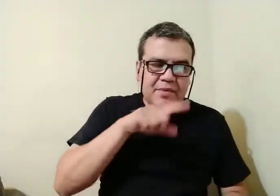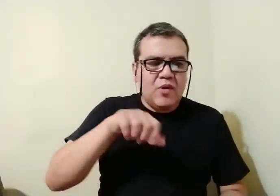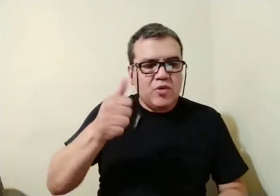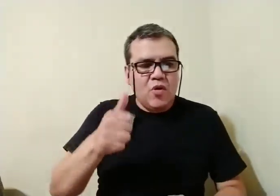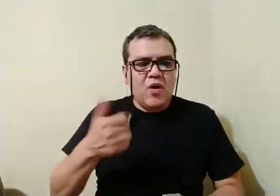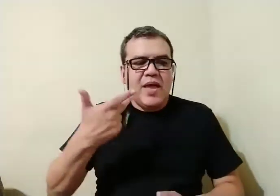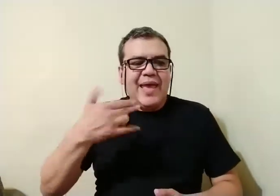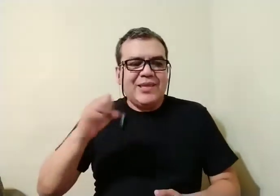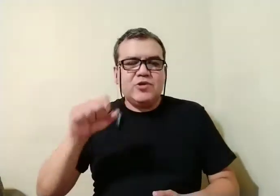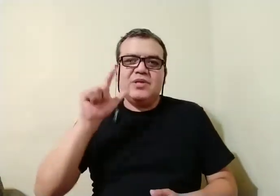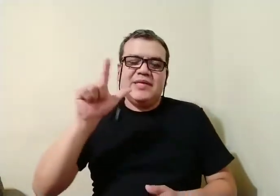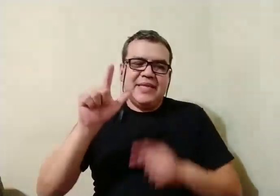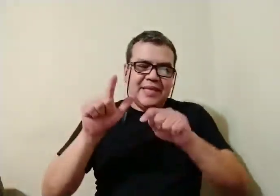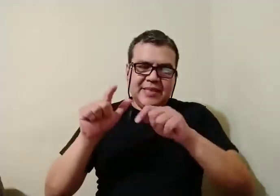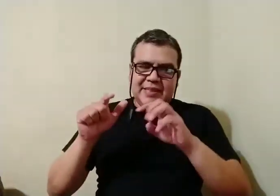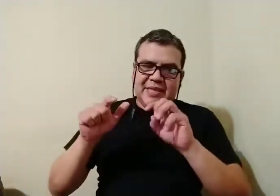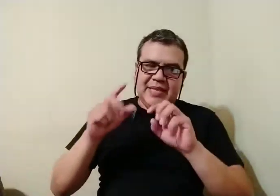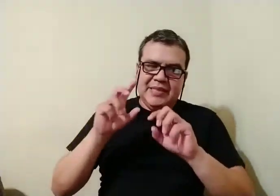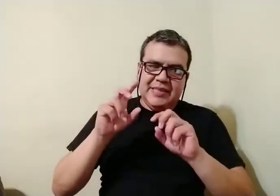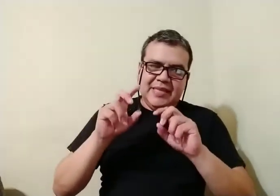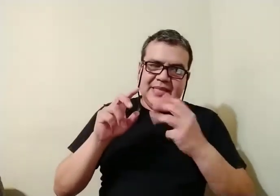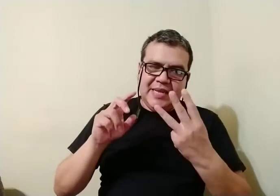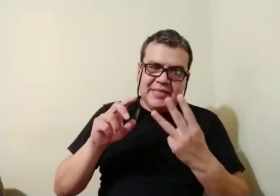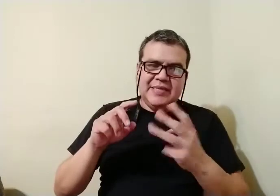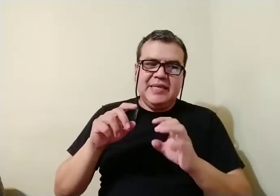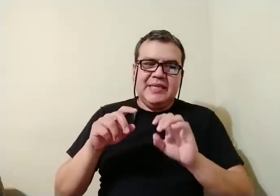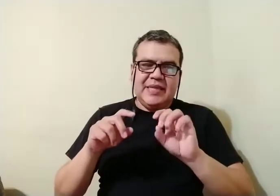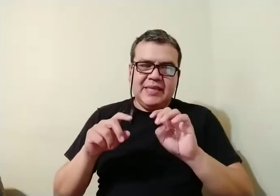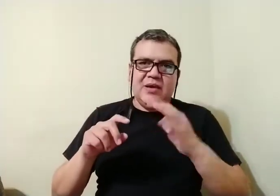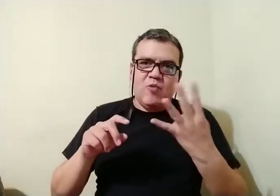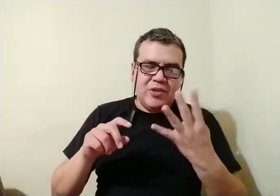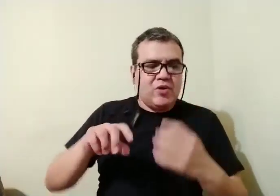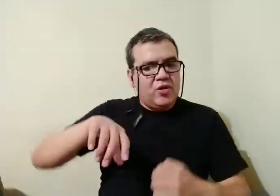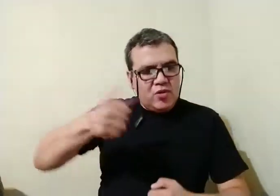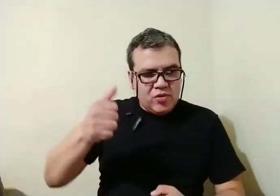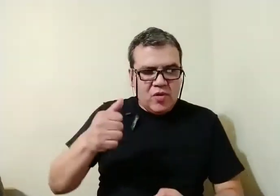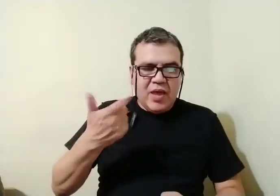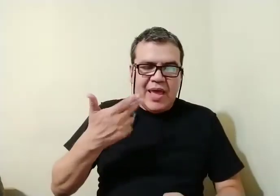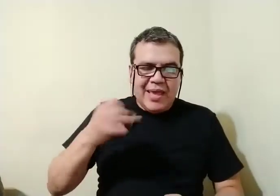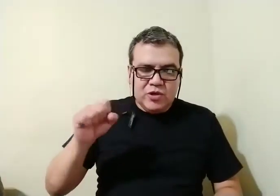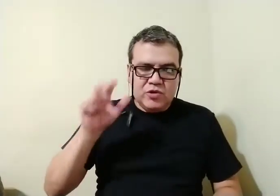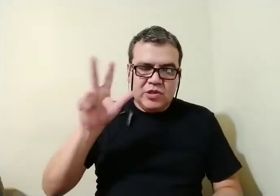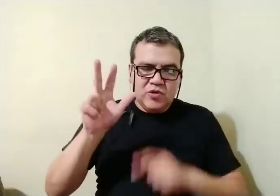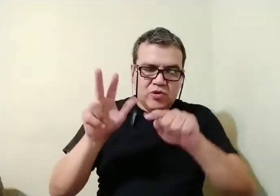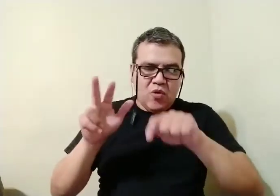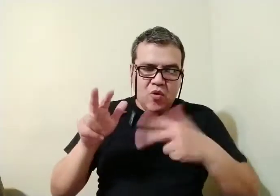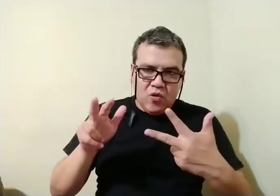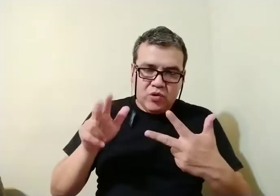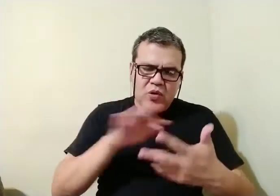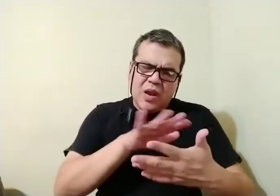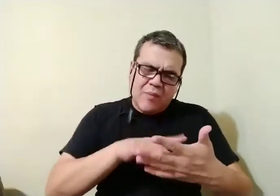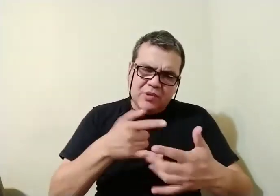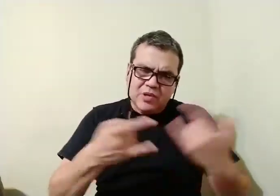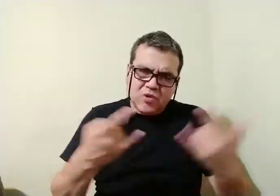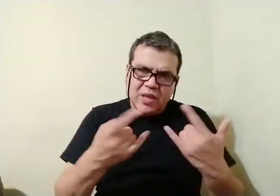Hechos 18:8. Se relatan casos como el de Lidia, empresaria judía, y